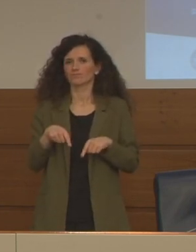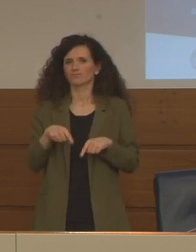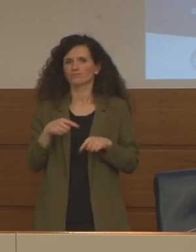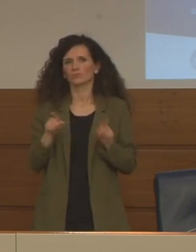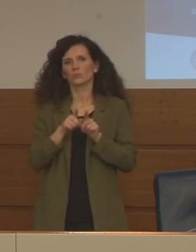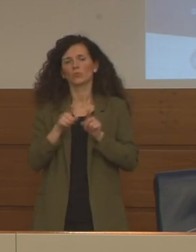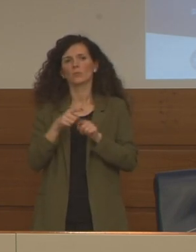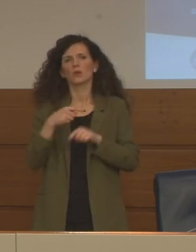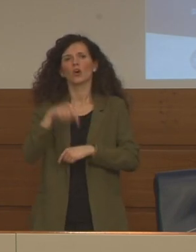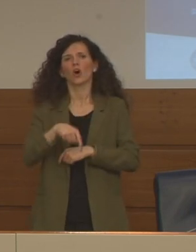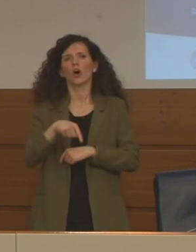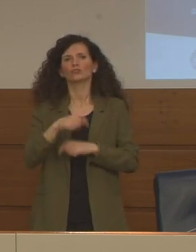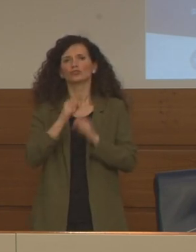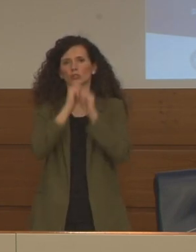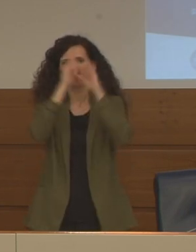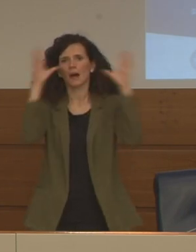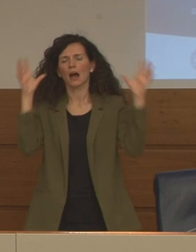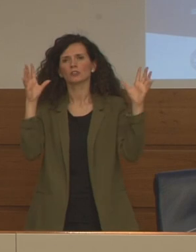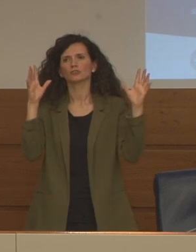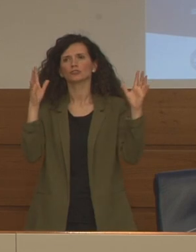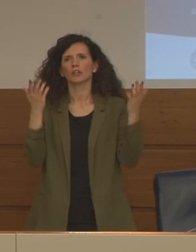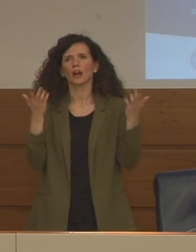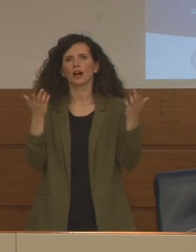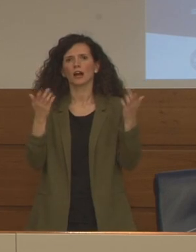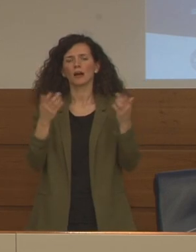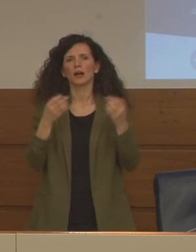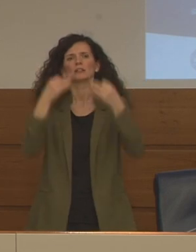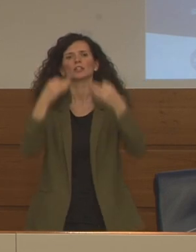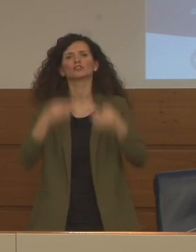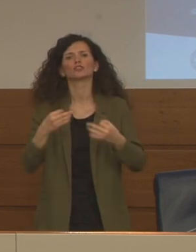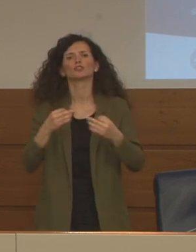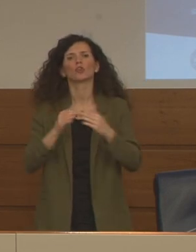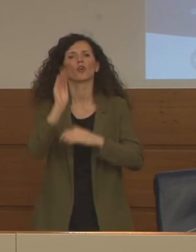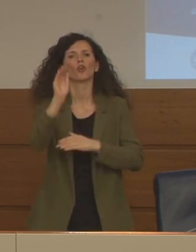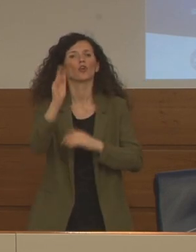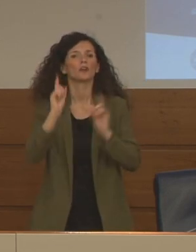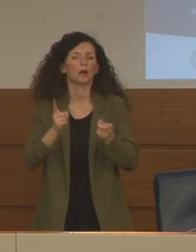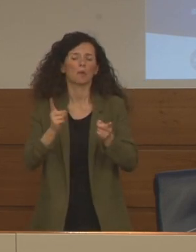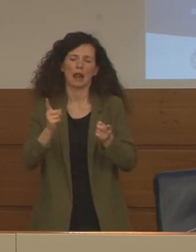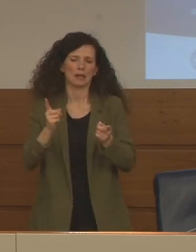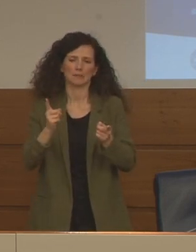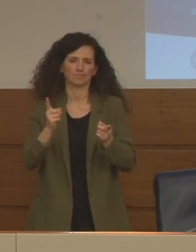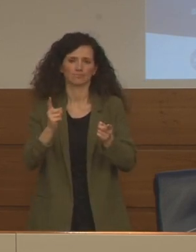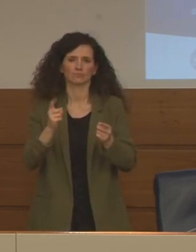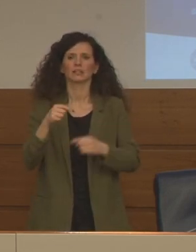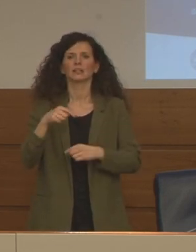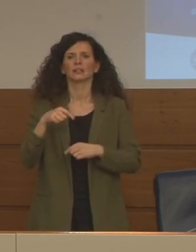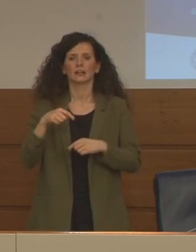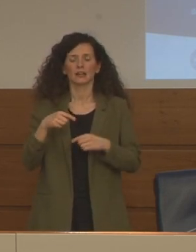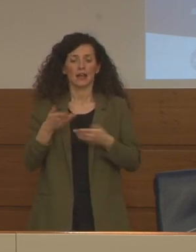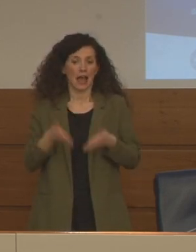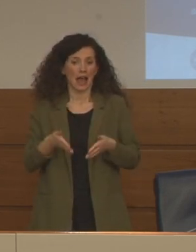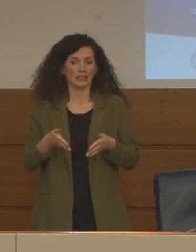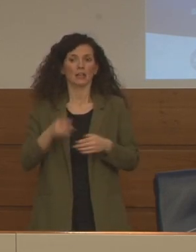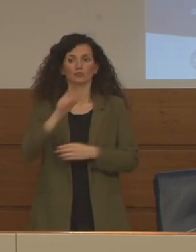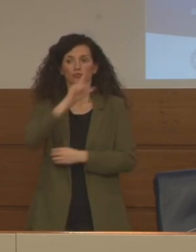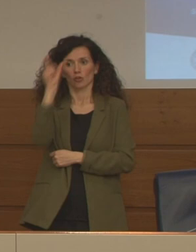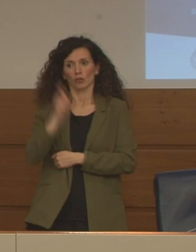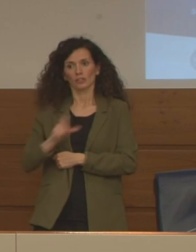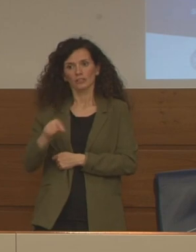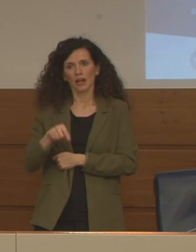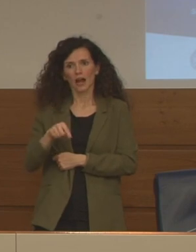oggi immaginare quali saranno le decisioni che si andranno ad assumere il nostro paese è stato